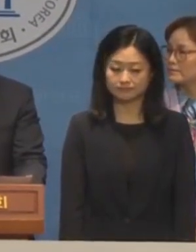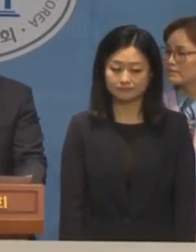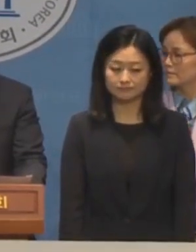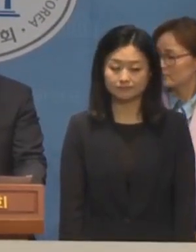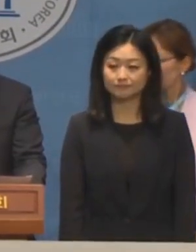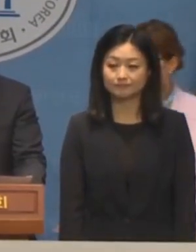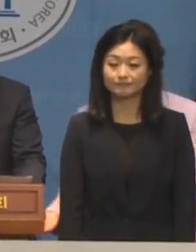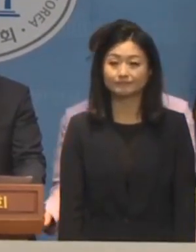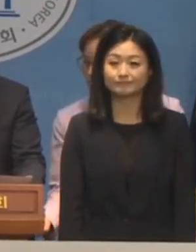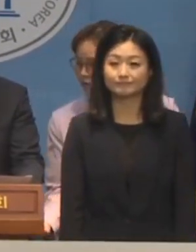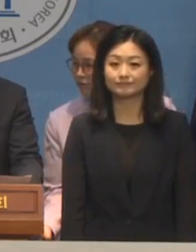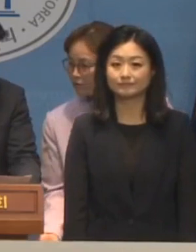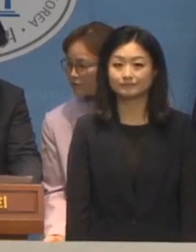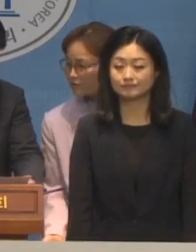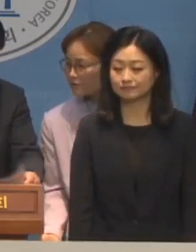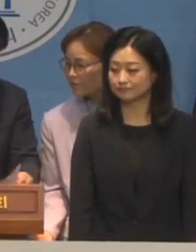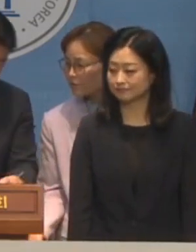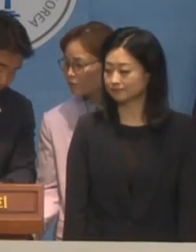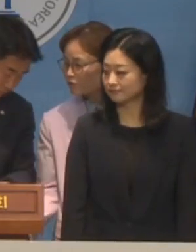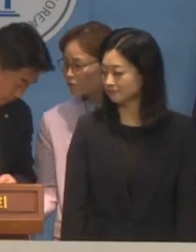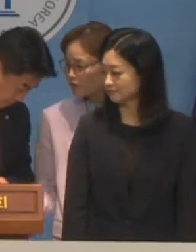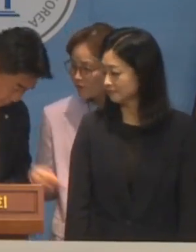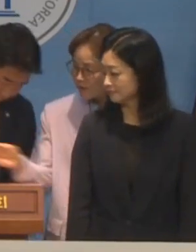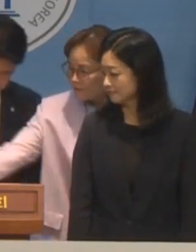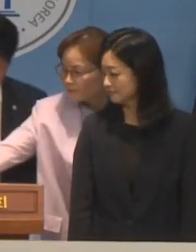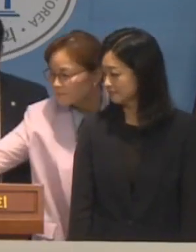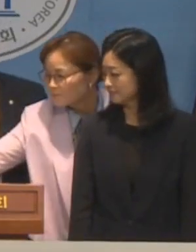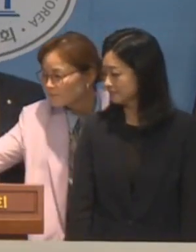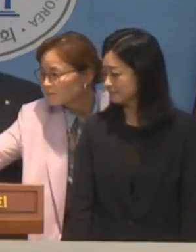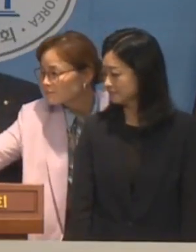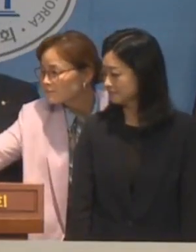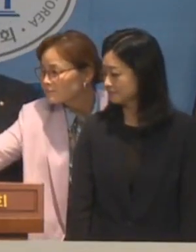예, 된 것 같습니다. 아, 예.